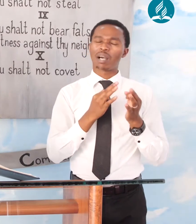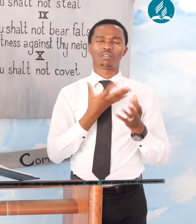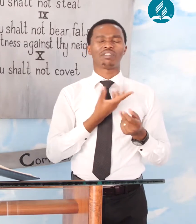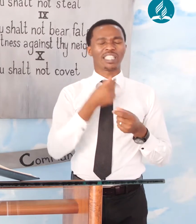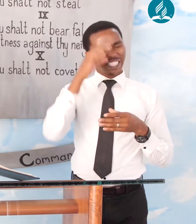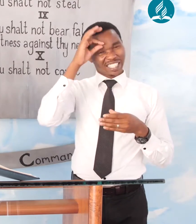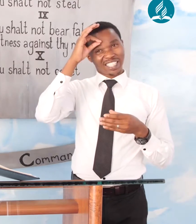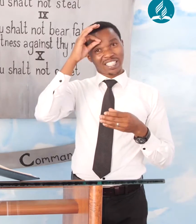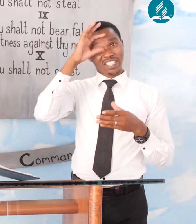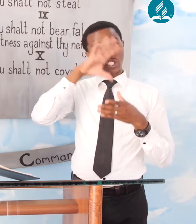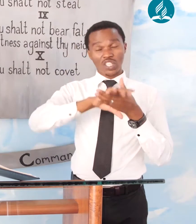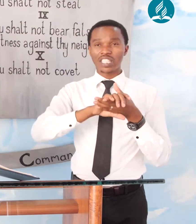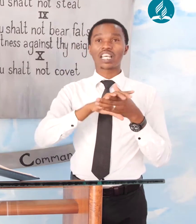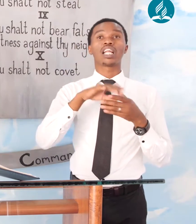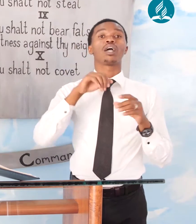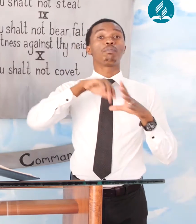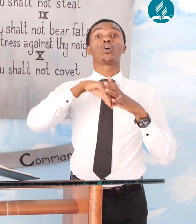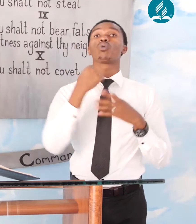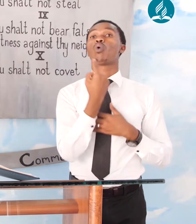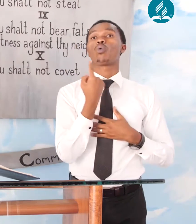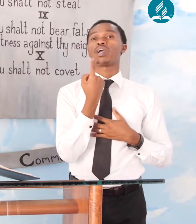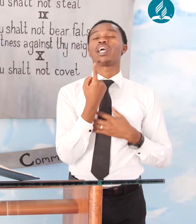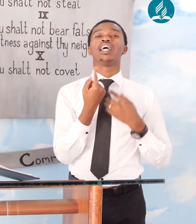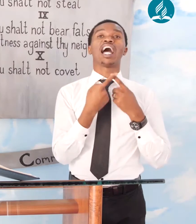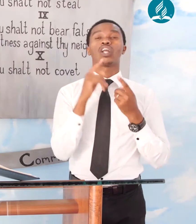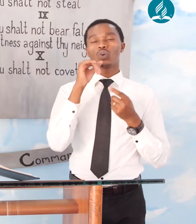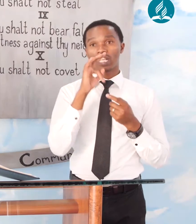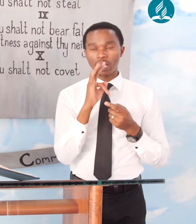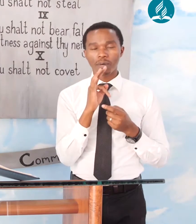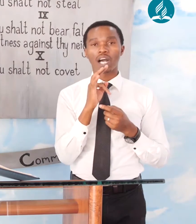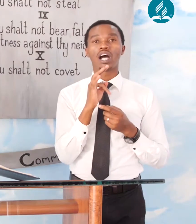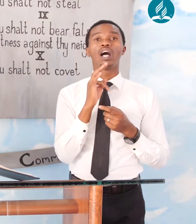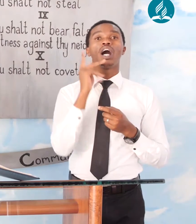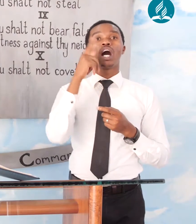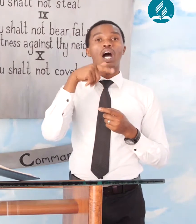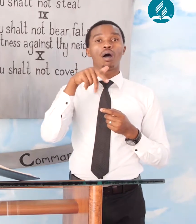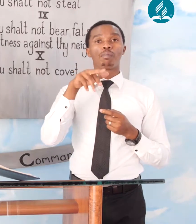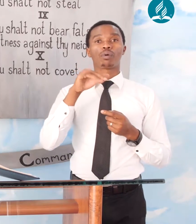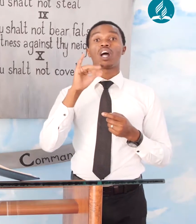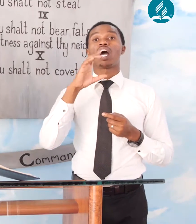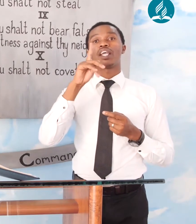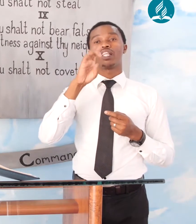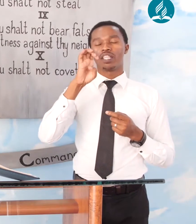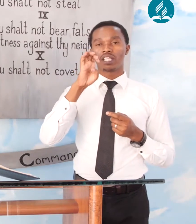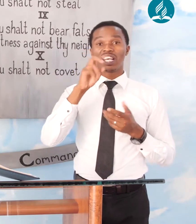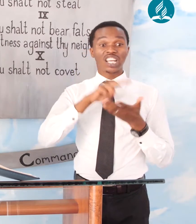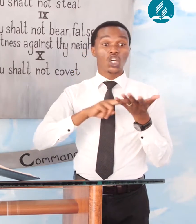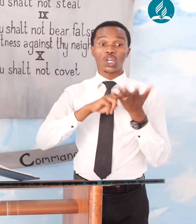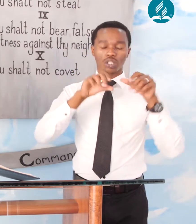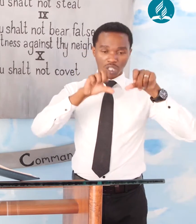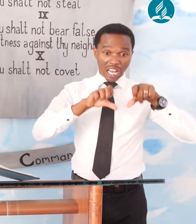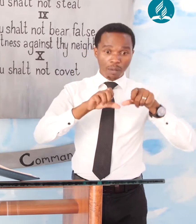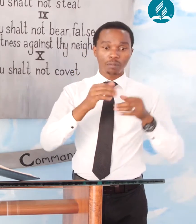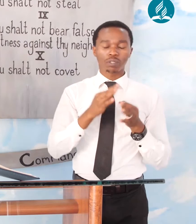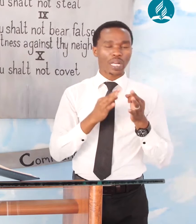mbese ndiyizeye ariko iyo rigiye mu myumvikanire itari myiza bivuze ngo